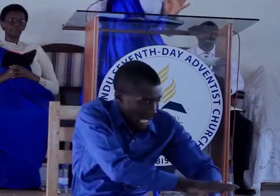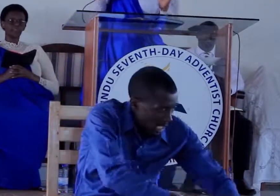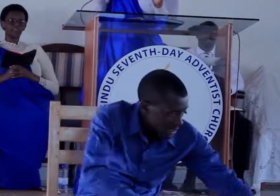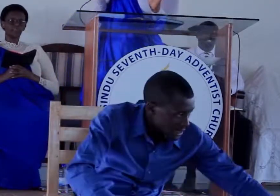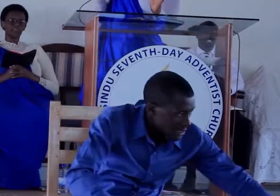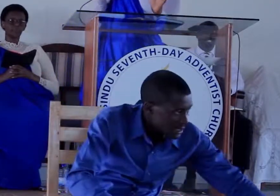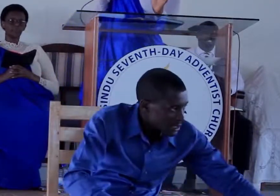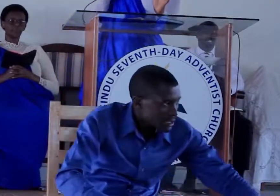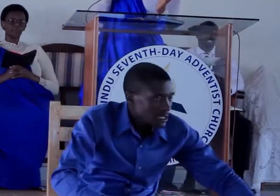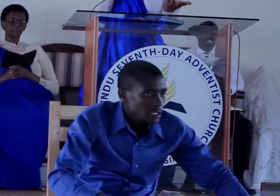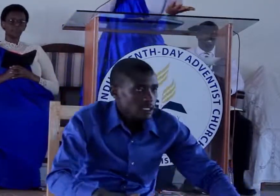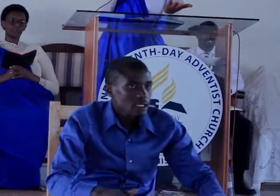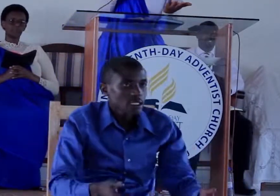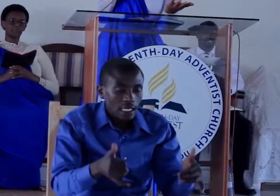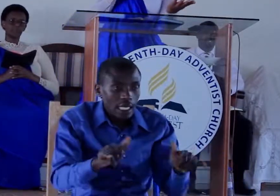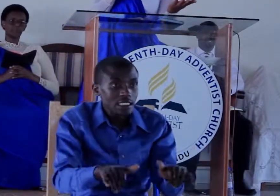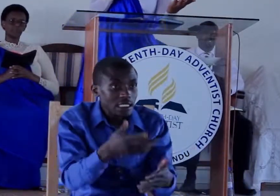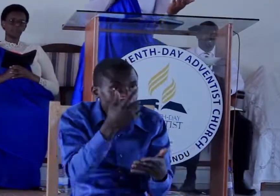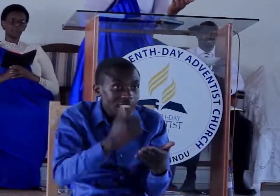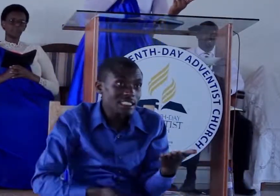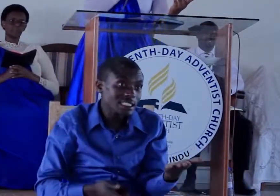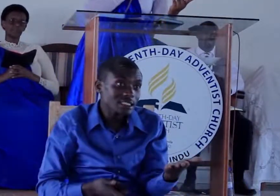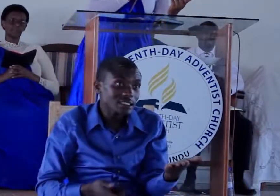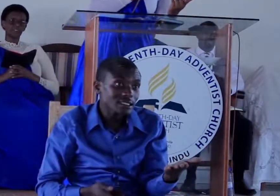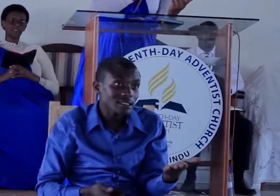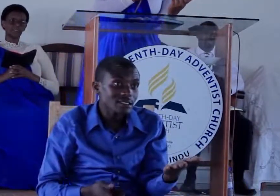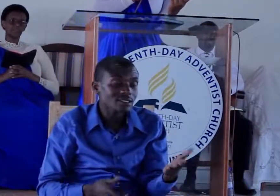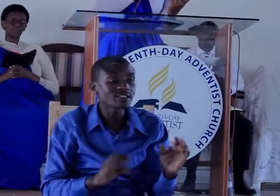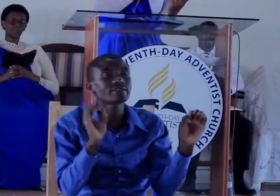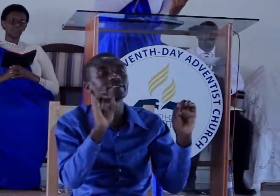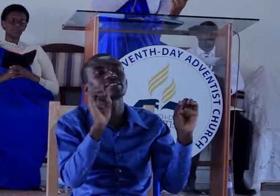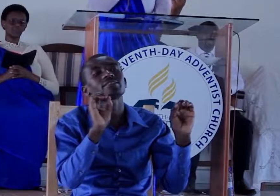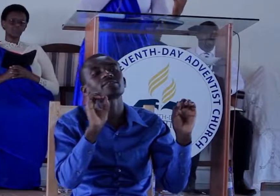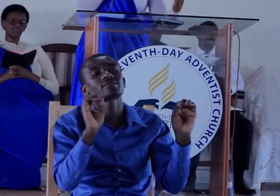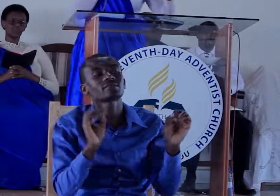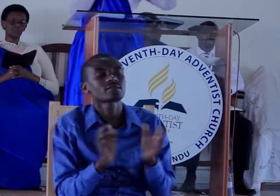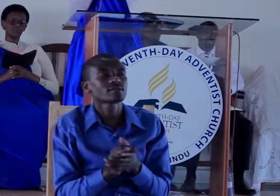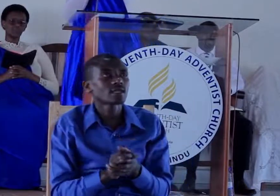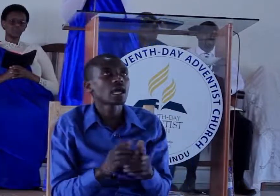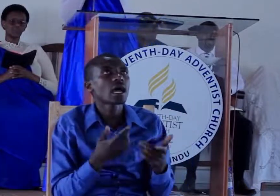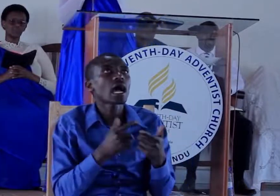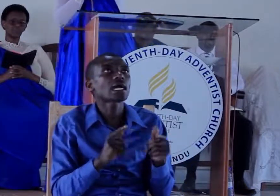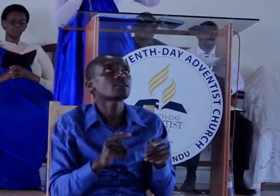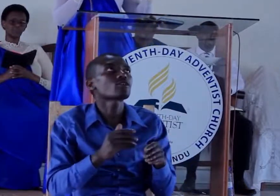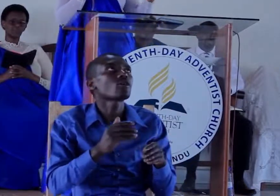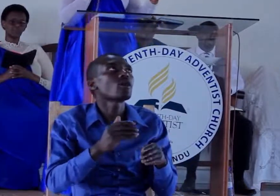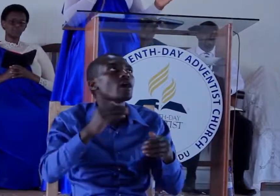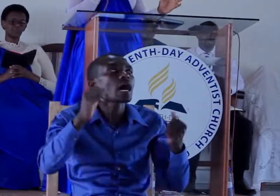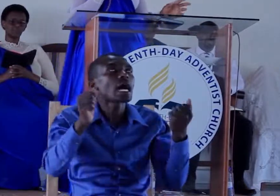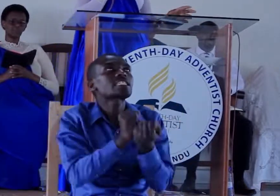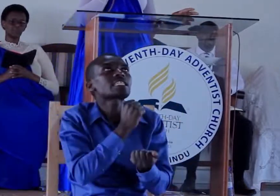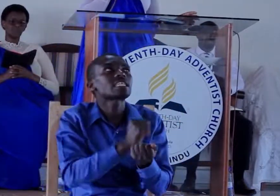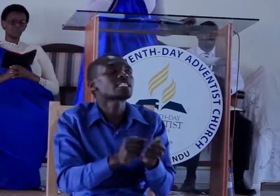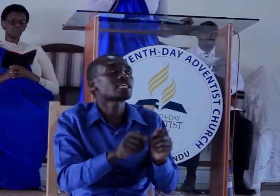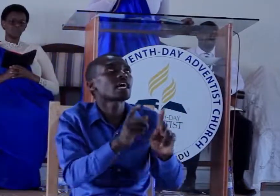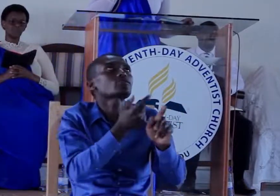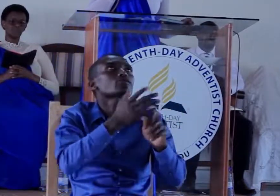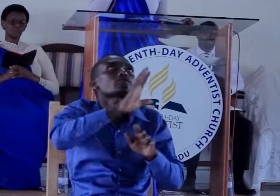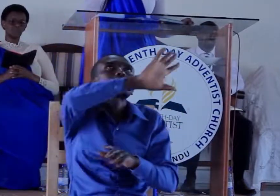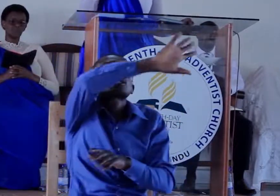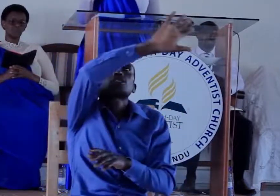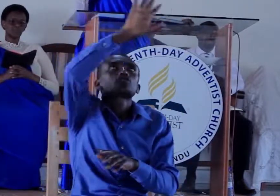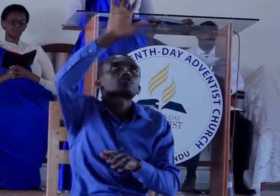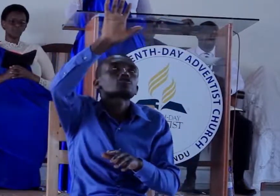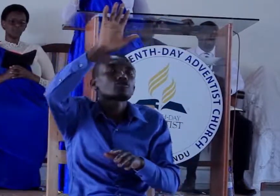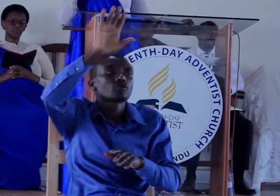iki ntacyo musubije hasigara iki ihe ariko ashenye aturutse hejuru kandi hasigara ibice